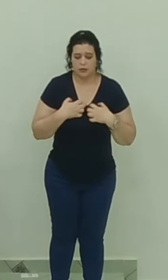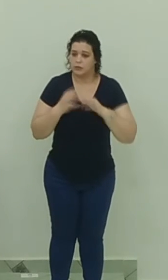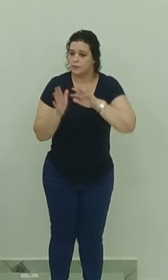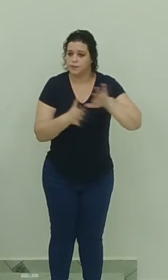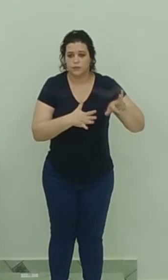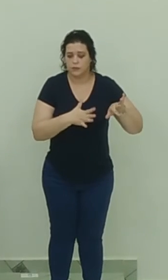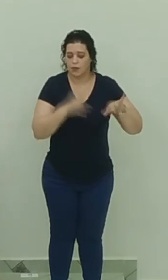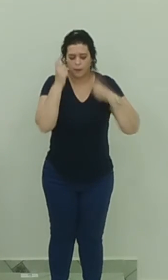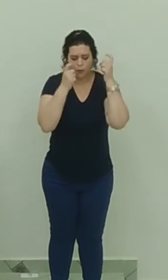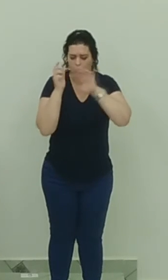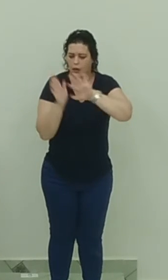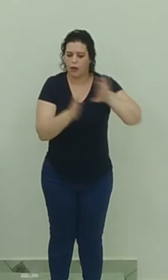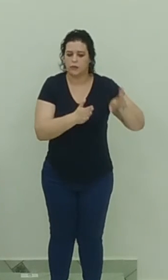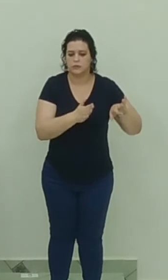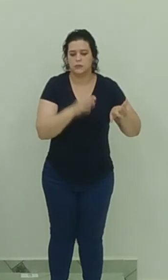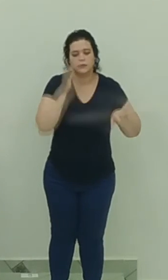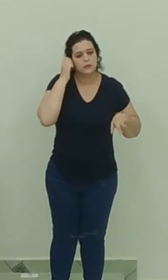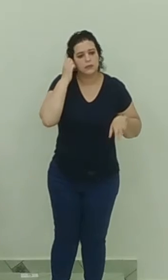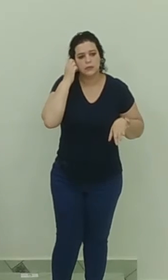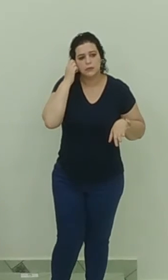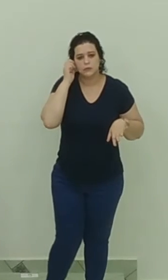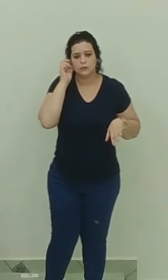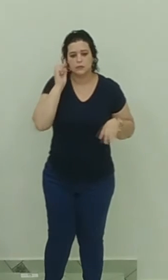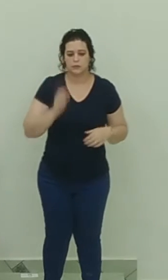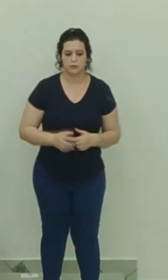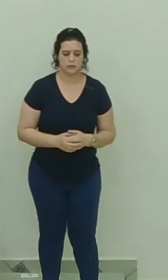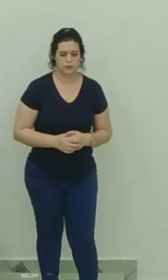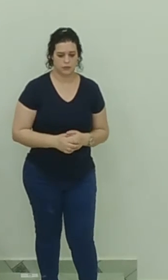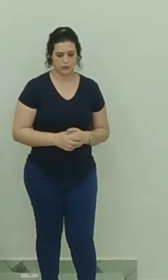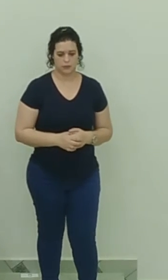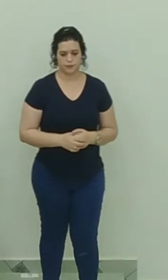muitos sejam contaminados.